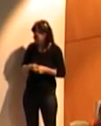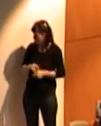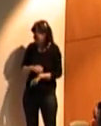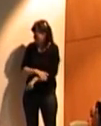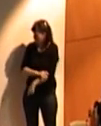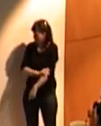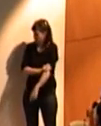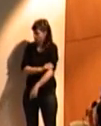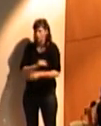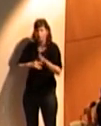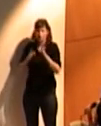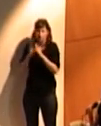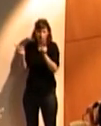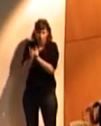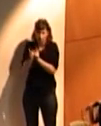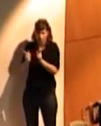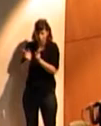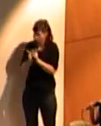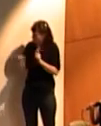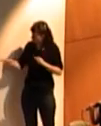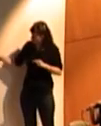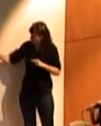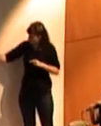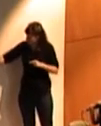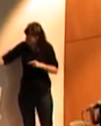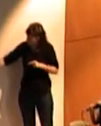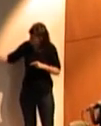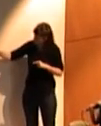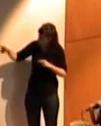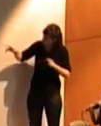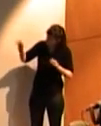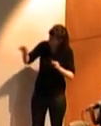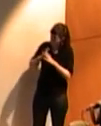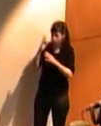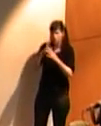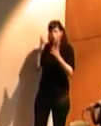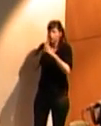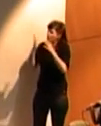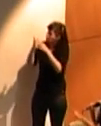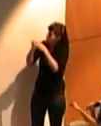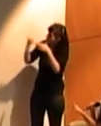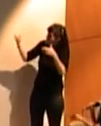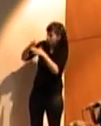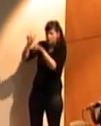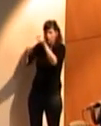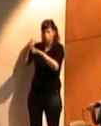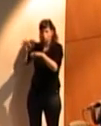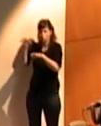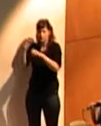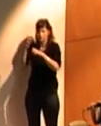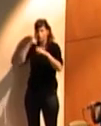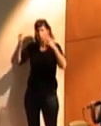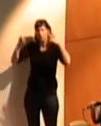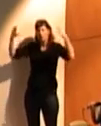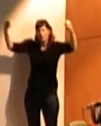Oui, très rapidement. Bon, c'était des choix, voilà, de lumière tamisée essentiellement, de parois un peu transparentes